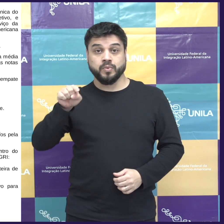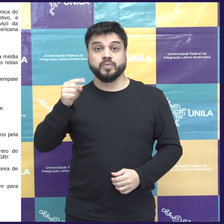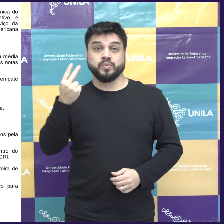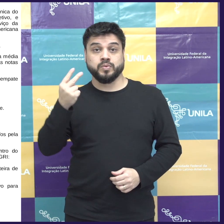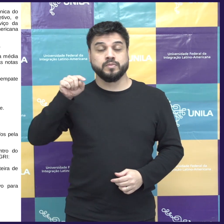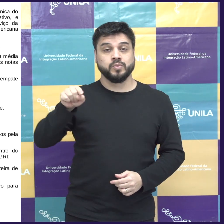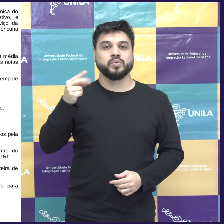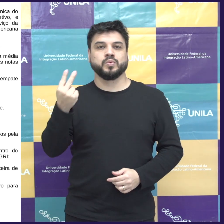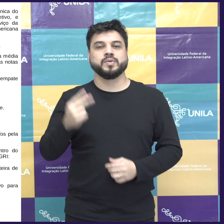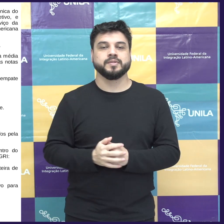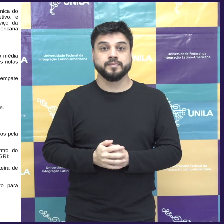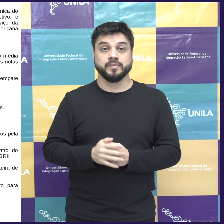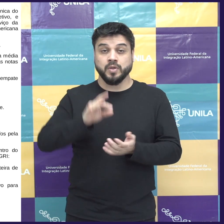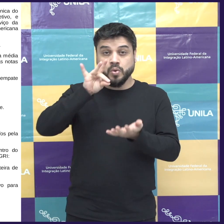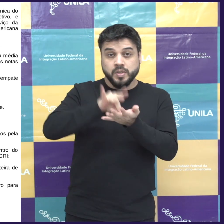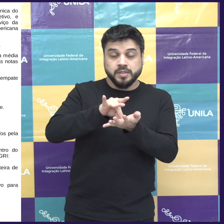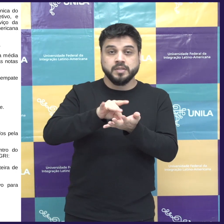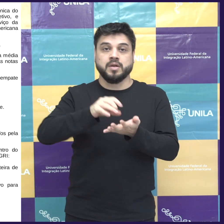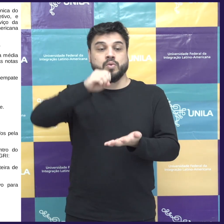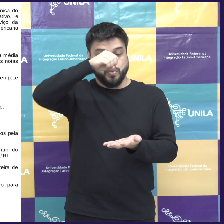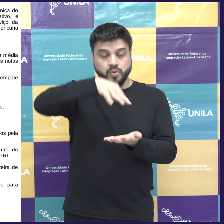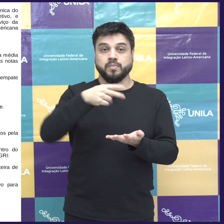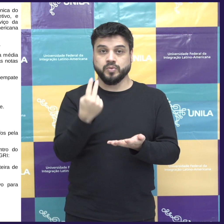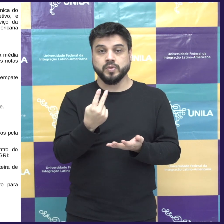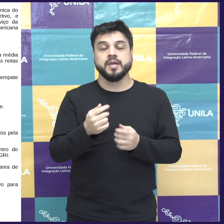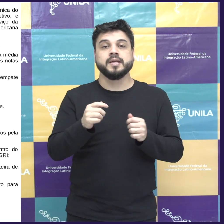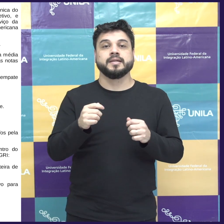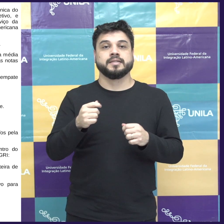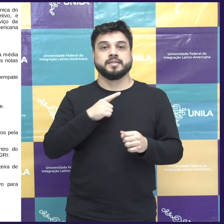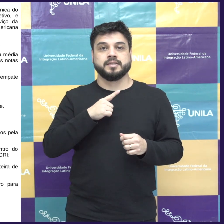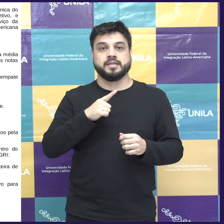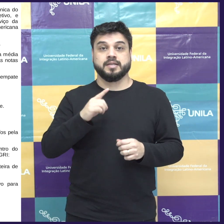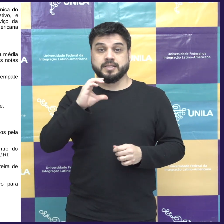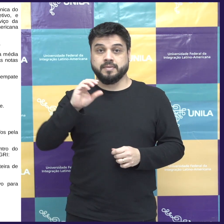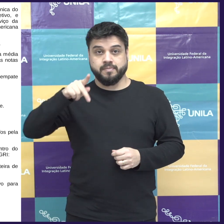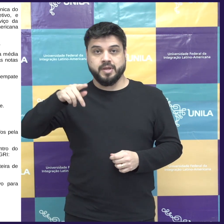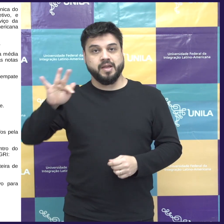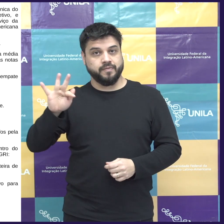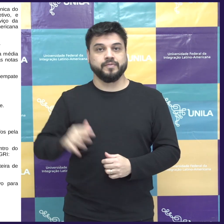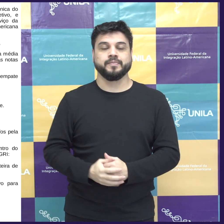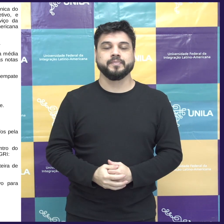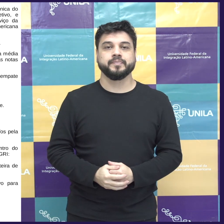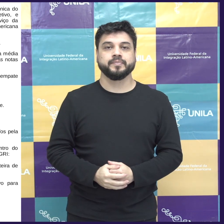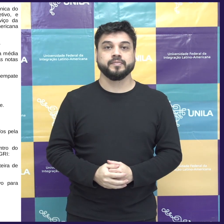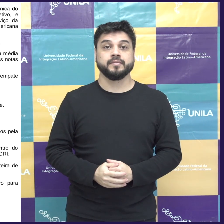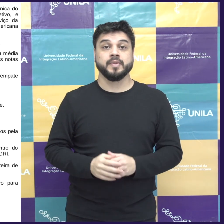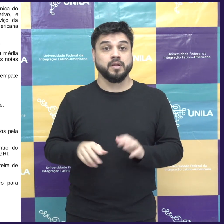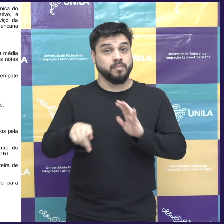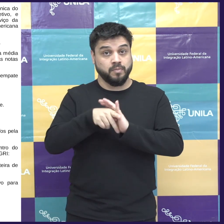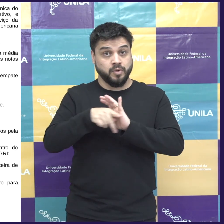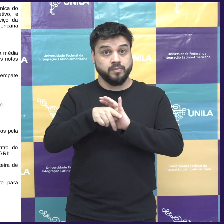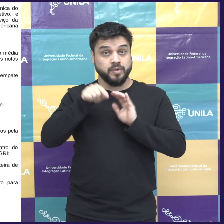8.2.2. Original e cópia do Cadastro de Pessoas Físicas, CPF, exclusivo